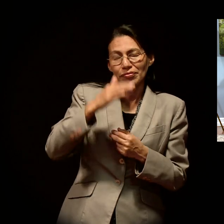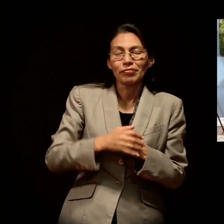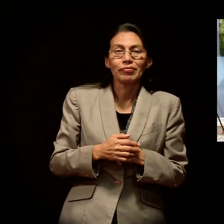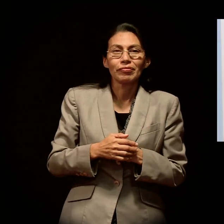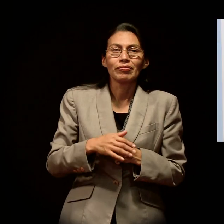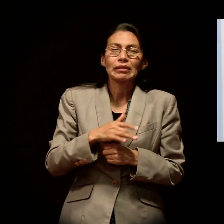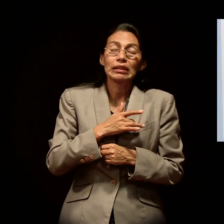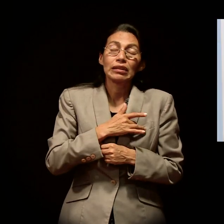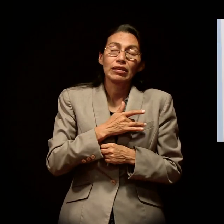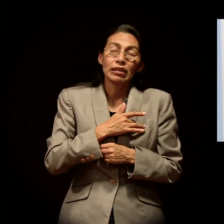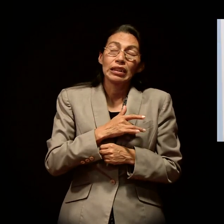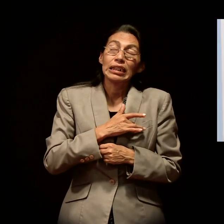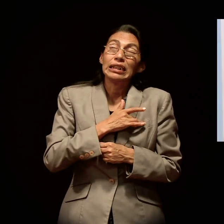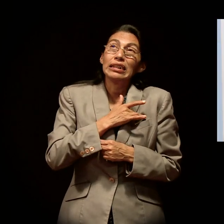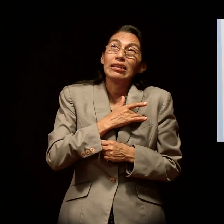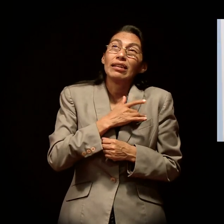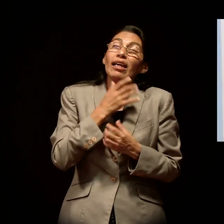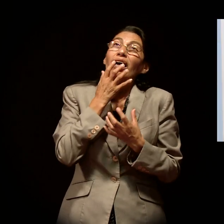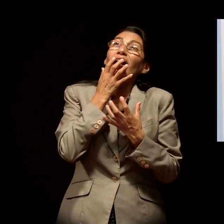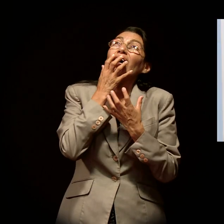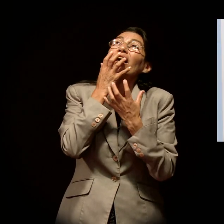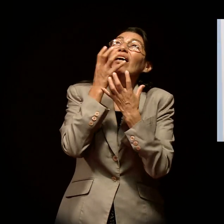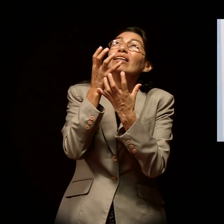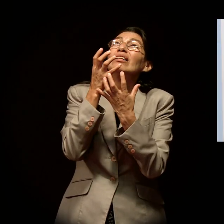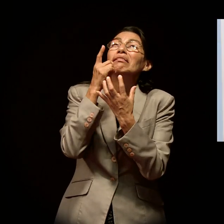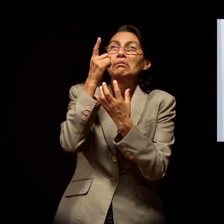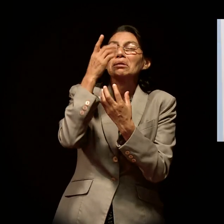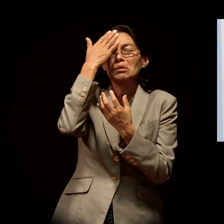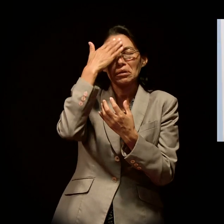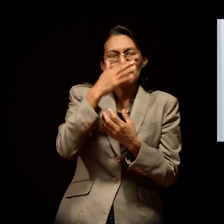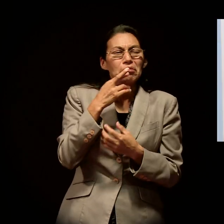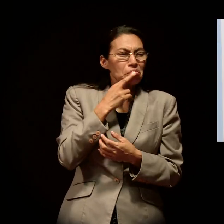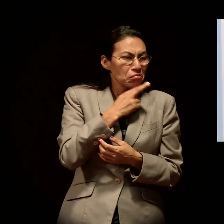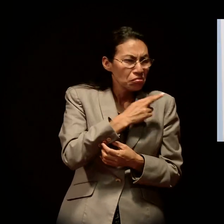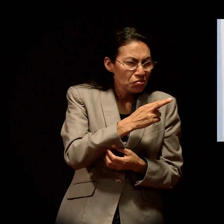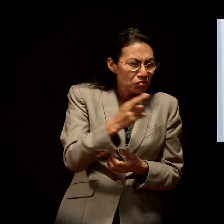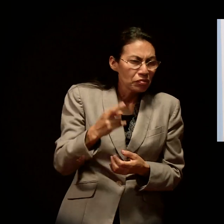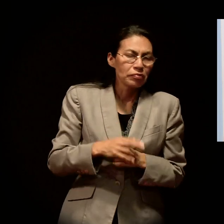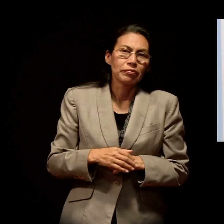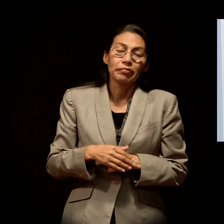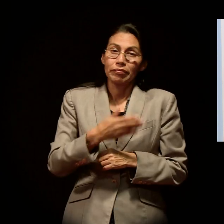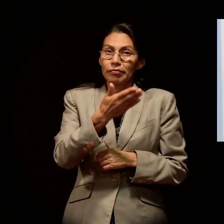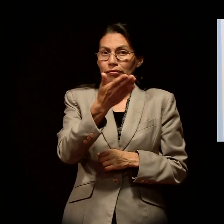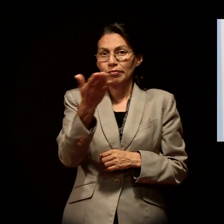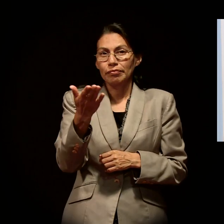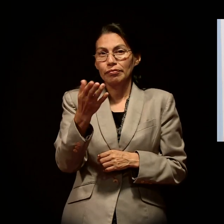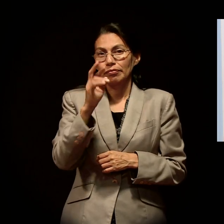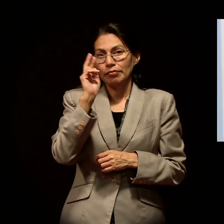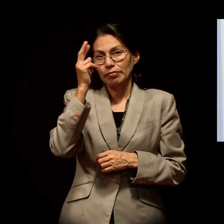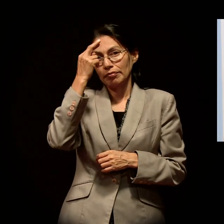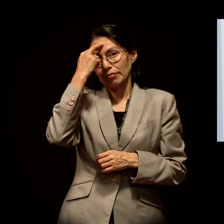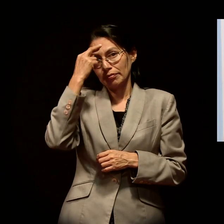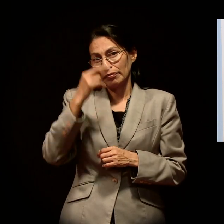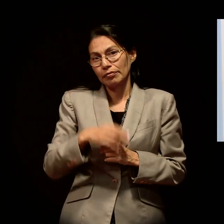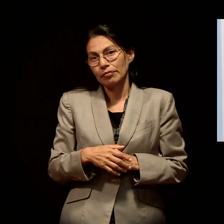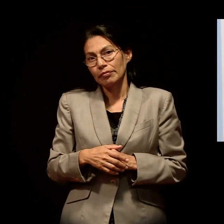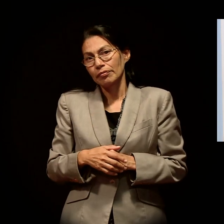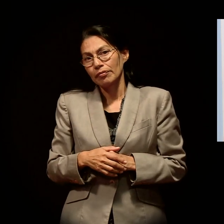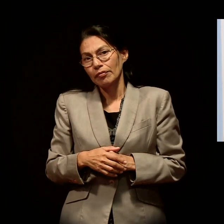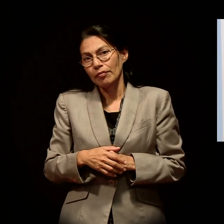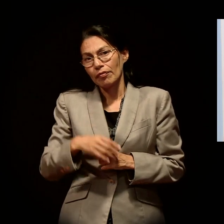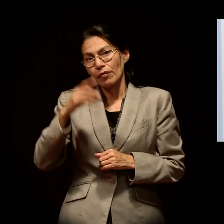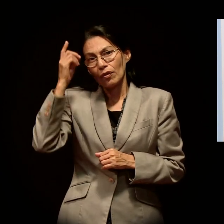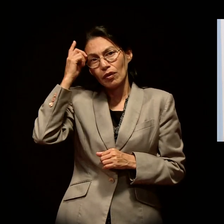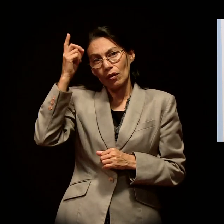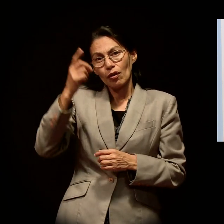tu necesidad sabe El clamor de tu corazón y él te contesta mayormente quiero recordarles a todos